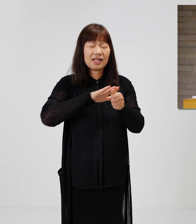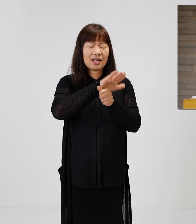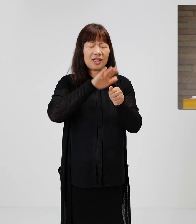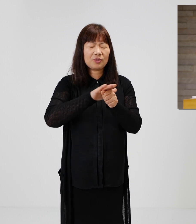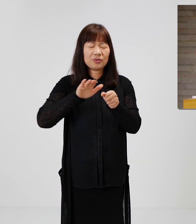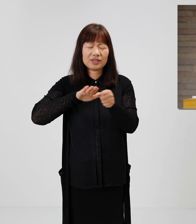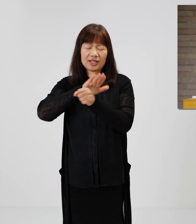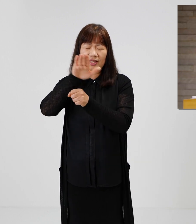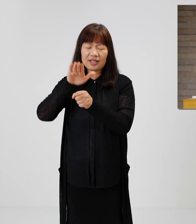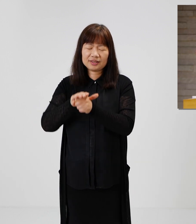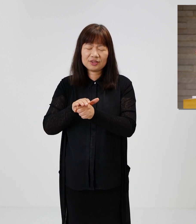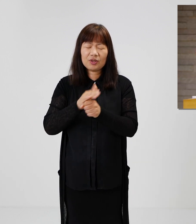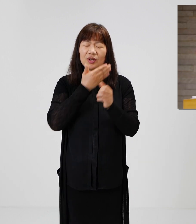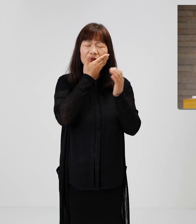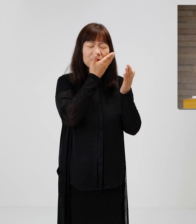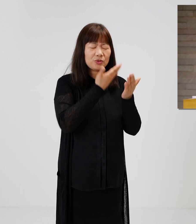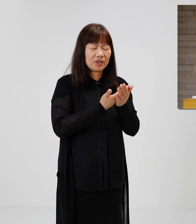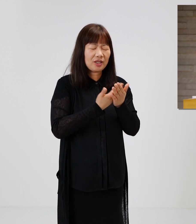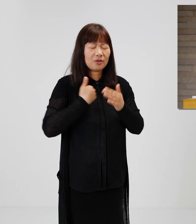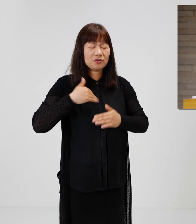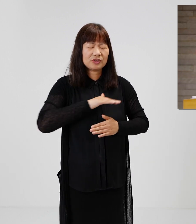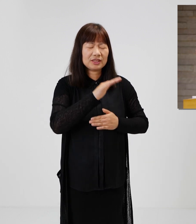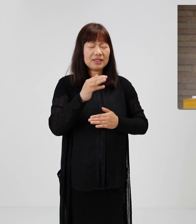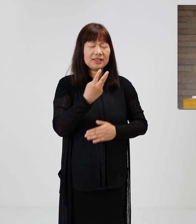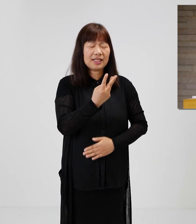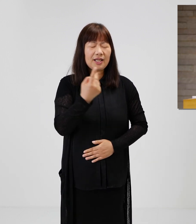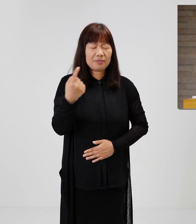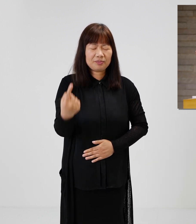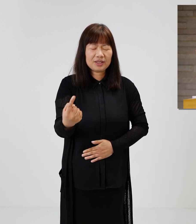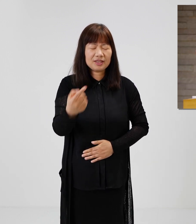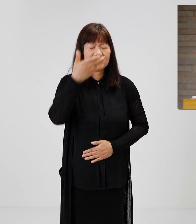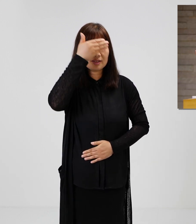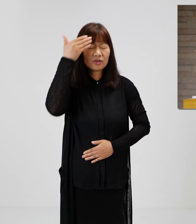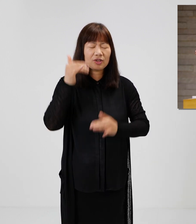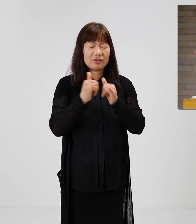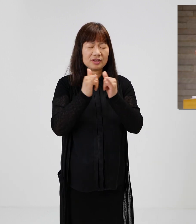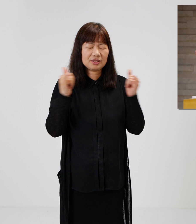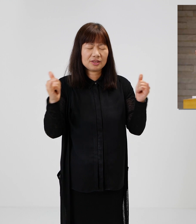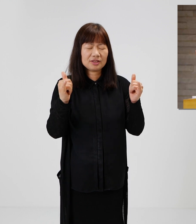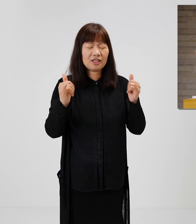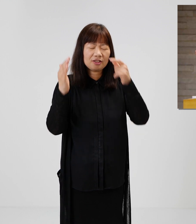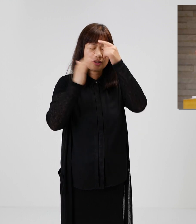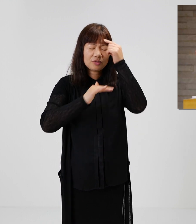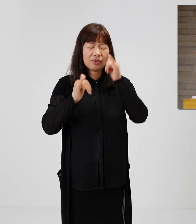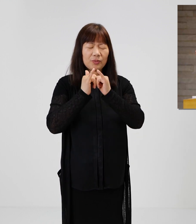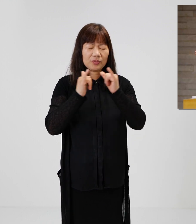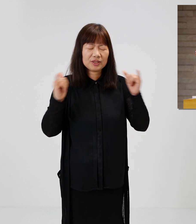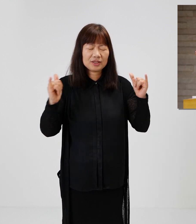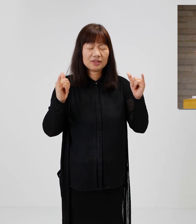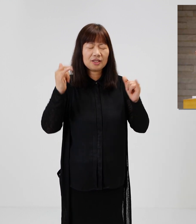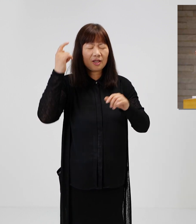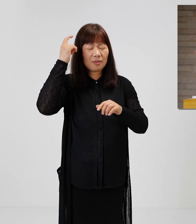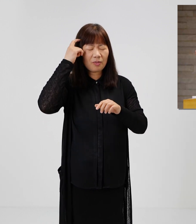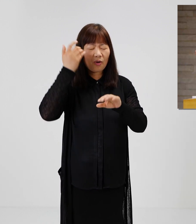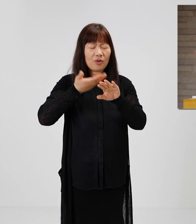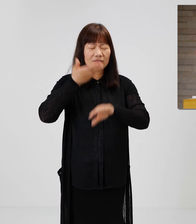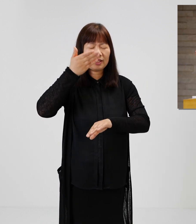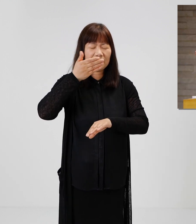사랑하고 사랑하는 귀한 우리 3일의 청년들, 성도들 머리머리